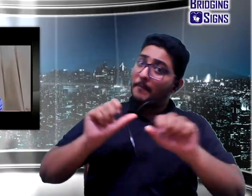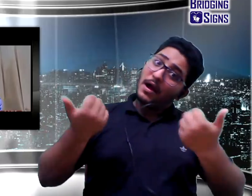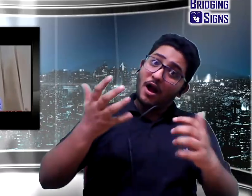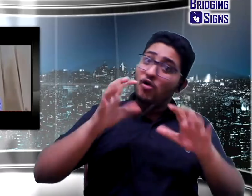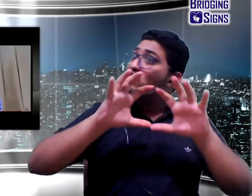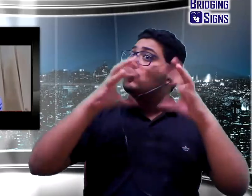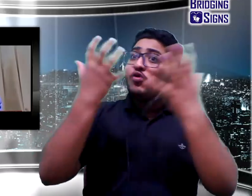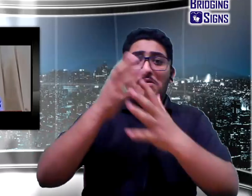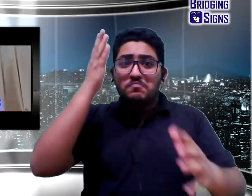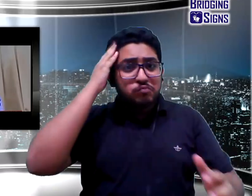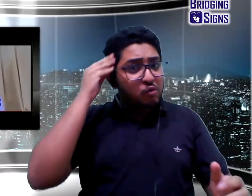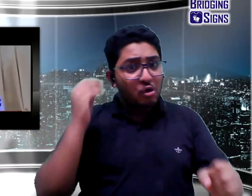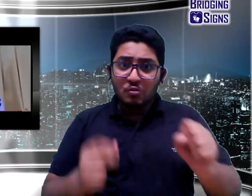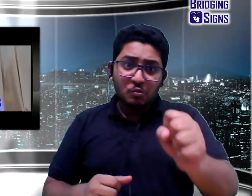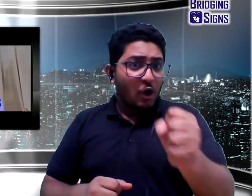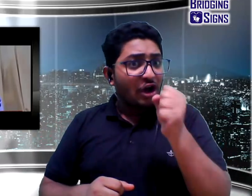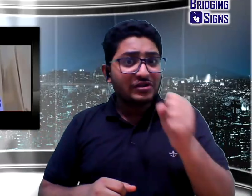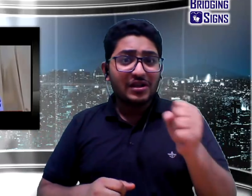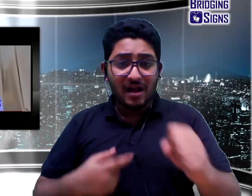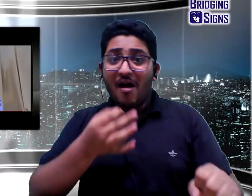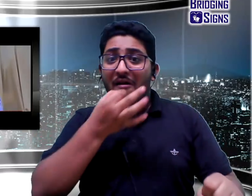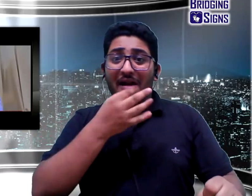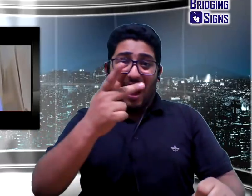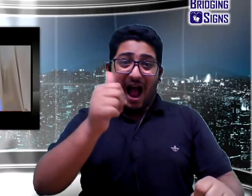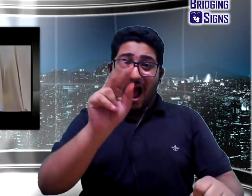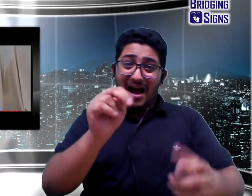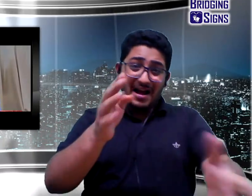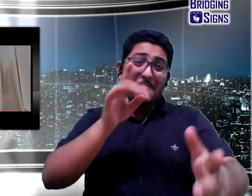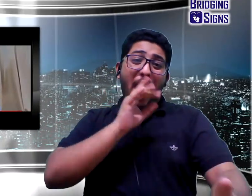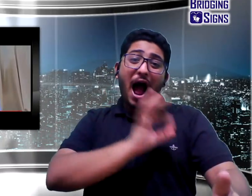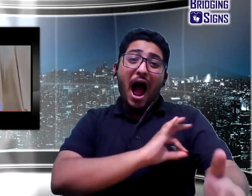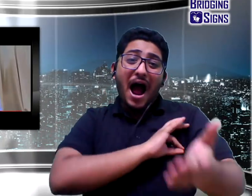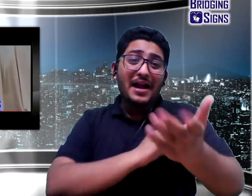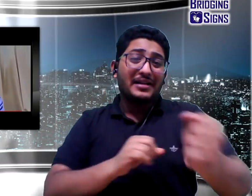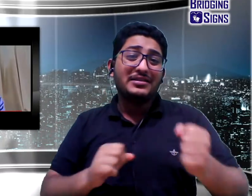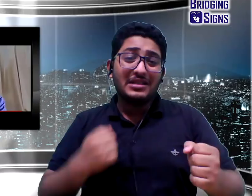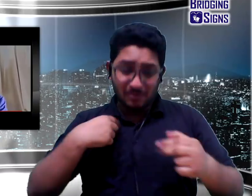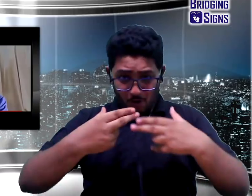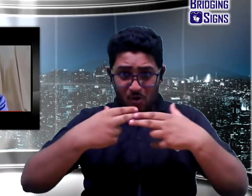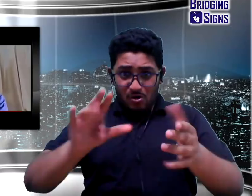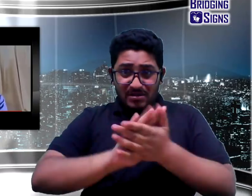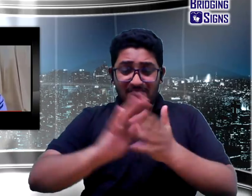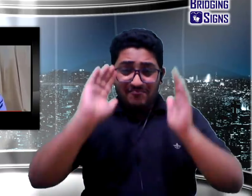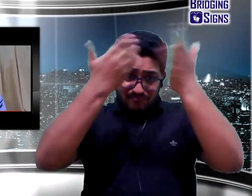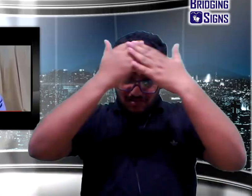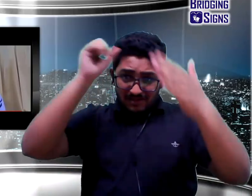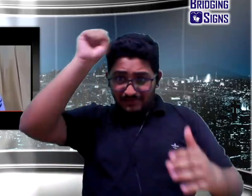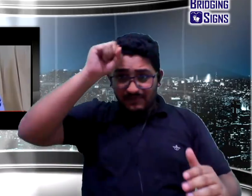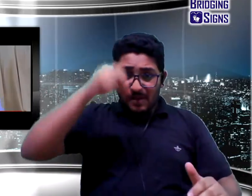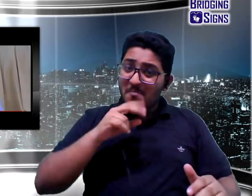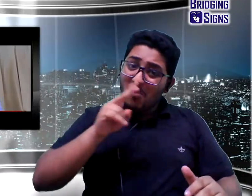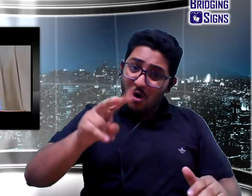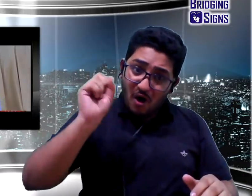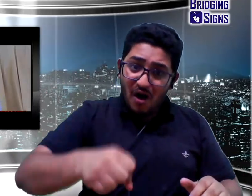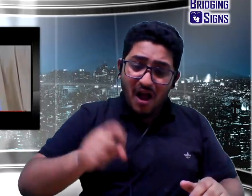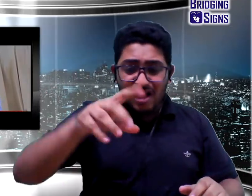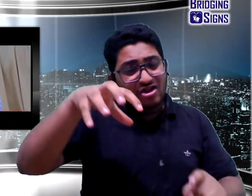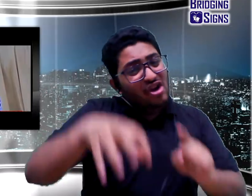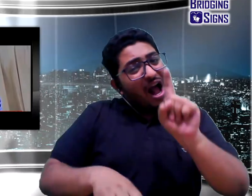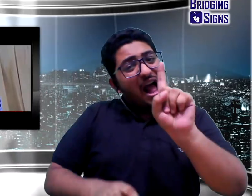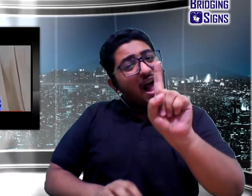ਕਦੇ ਭੁਲਾ ਨਹੀਂ ਪਾਊਗੀ? ਮੈਂ ਖਾਨ ਸਾਹਿਬ ਇਹ ਕਹਿਣਾ ਕਿ ਸਿੱਖ ਕਹਿੰਦੇ ਐ ਇੱਥੇ ਹੀ